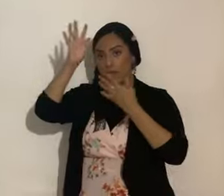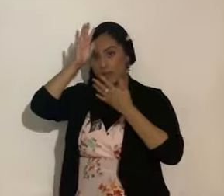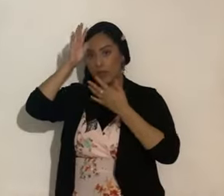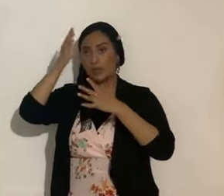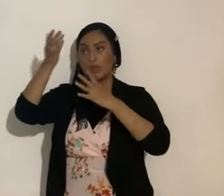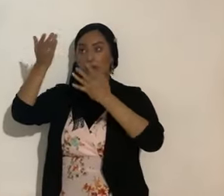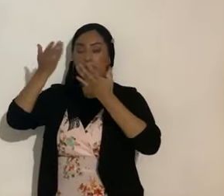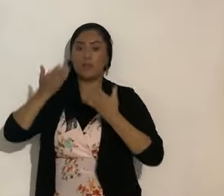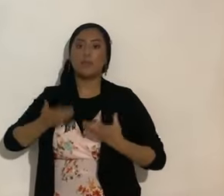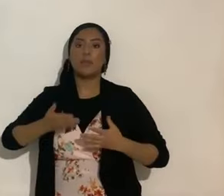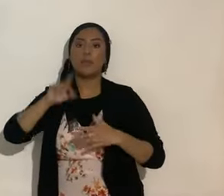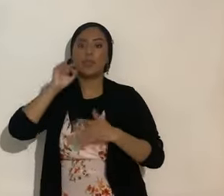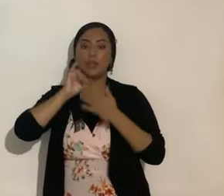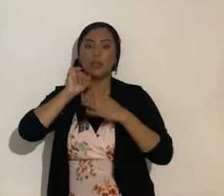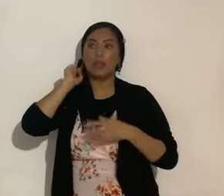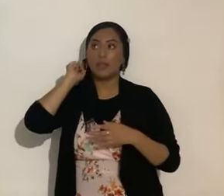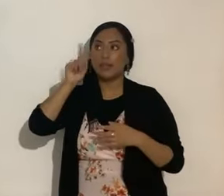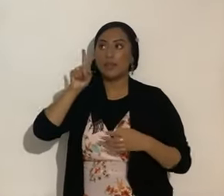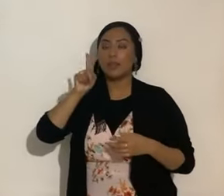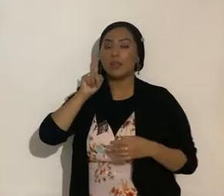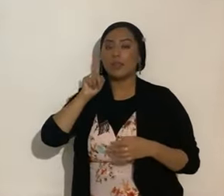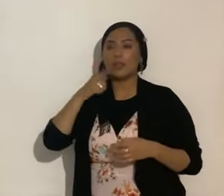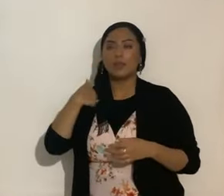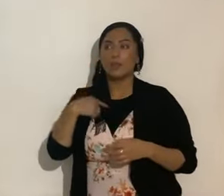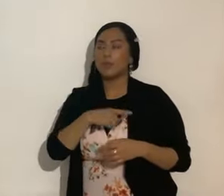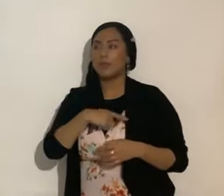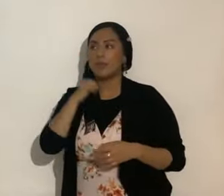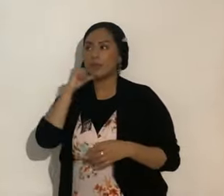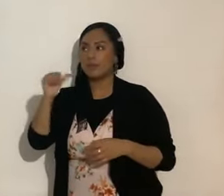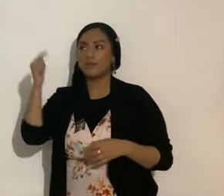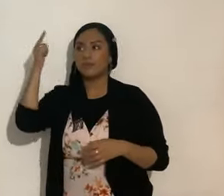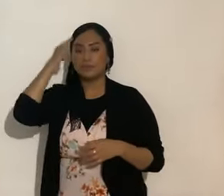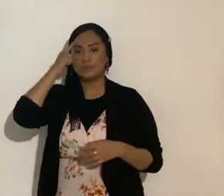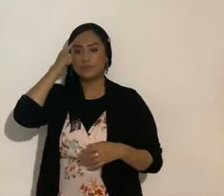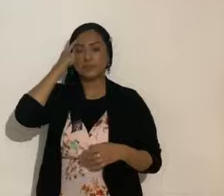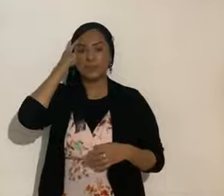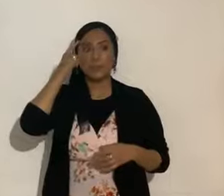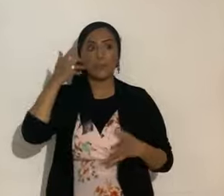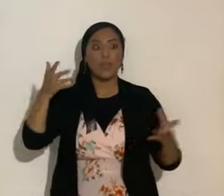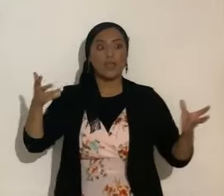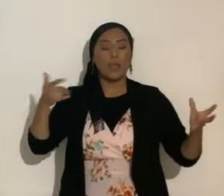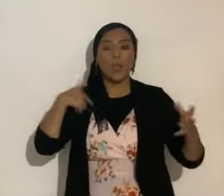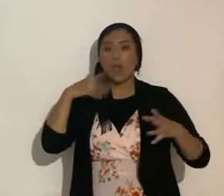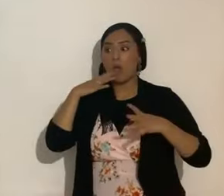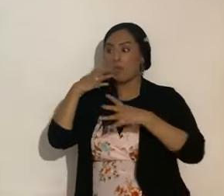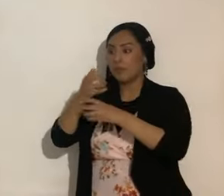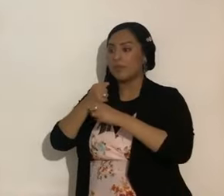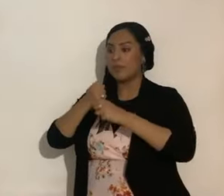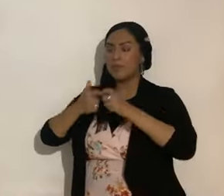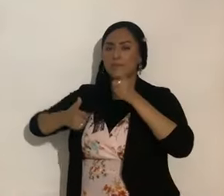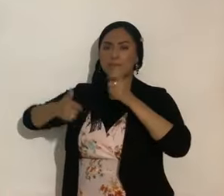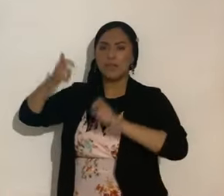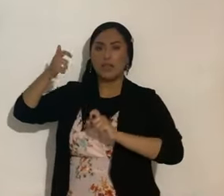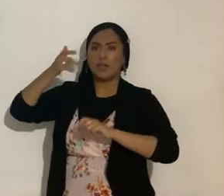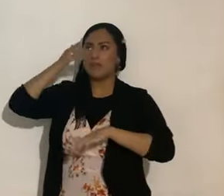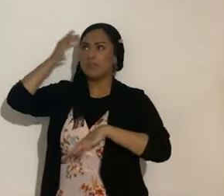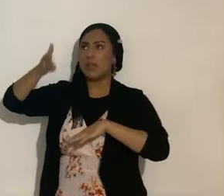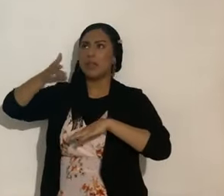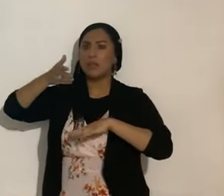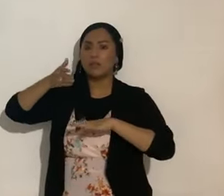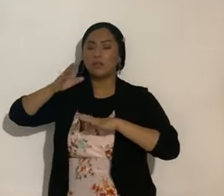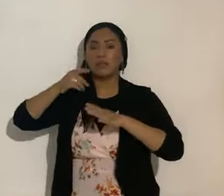dando que Él es el no estemos nosotros pensando, ay, es que voy a recibir una recompensa muy grande, etcétera,